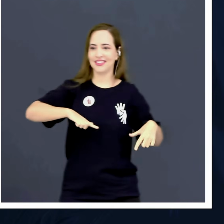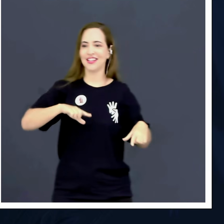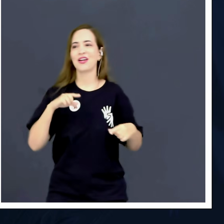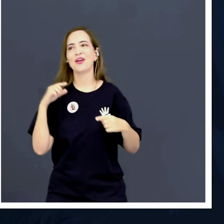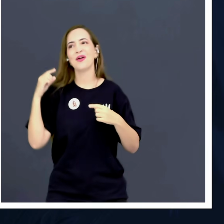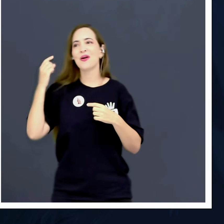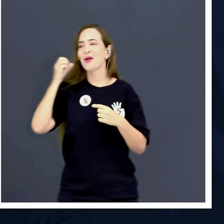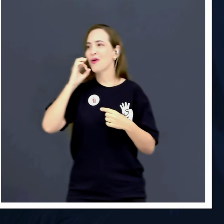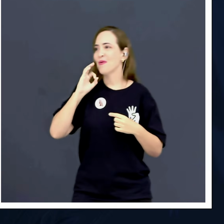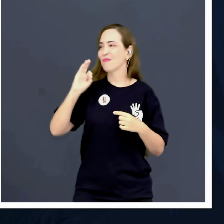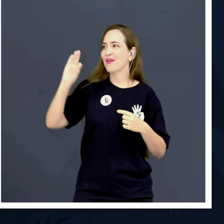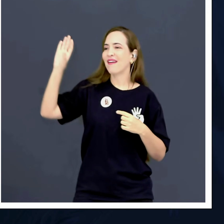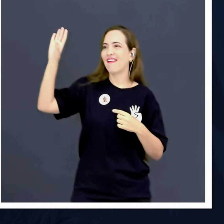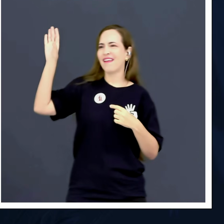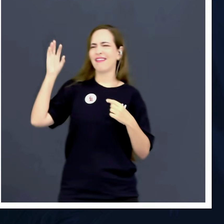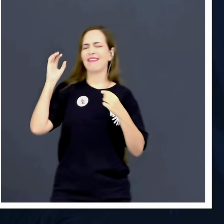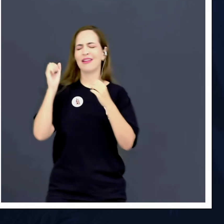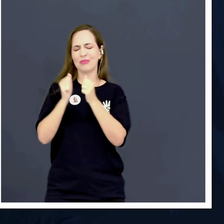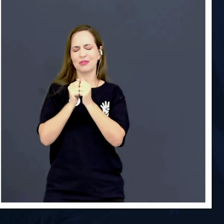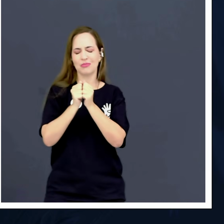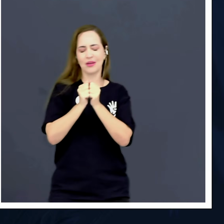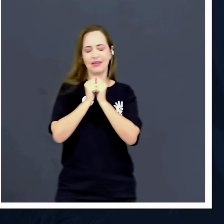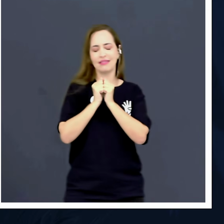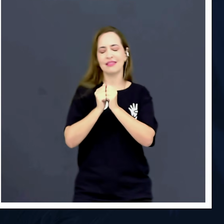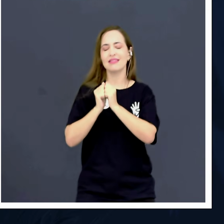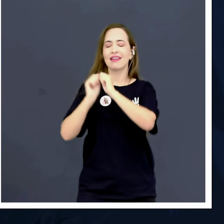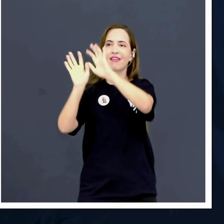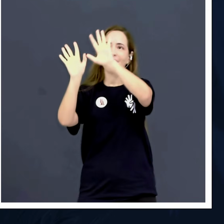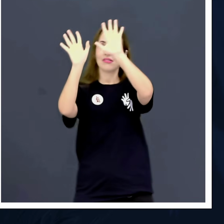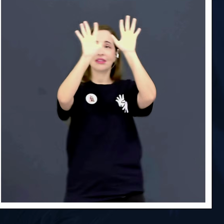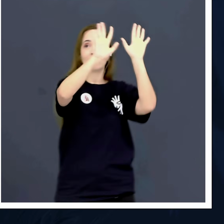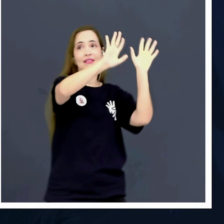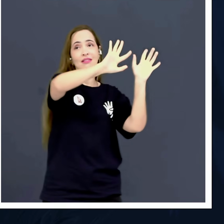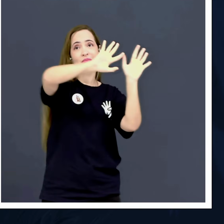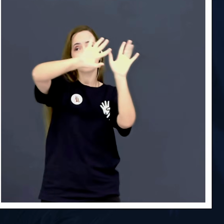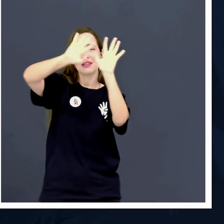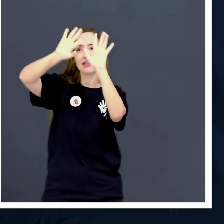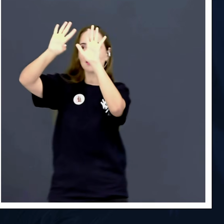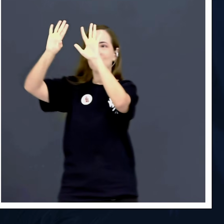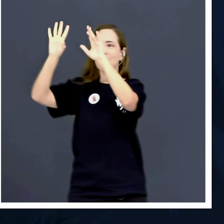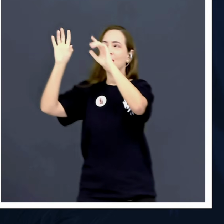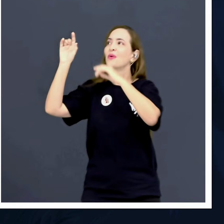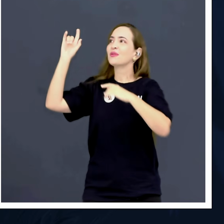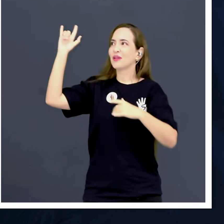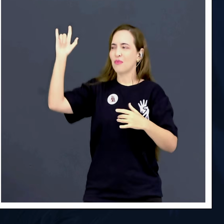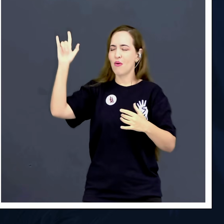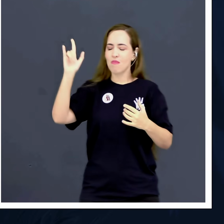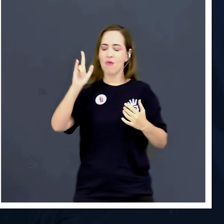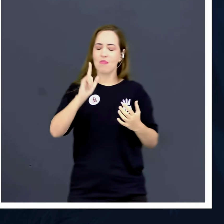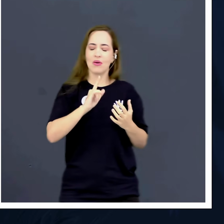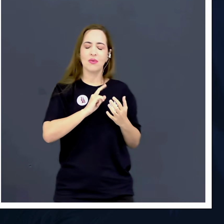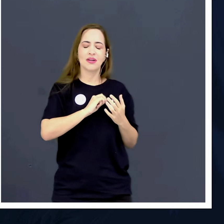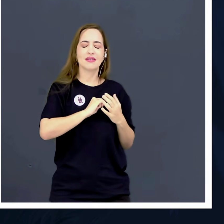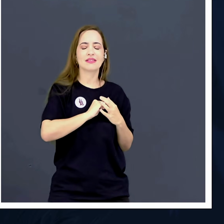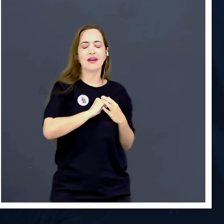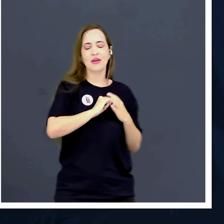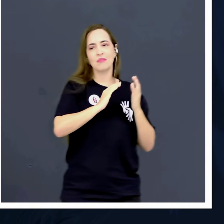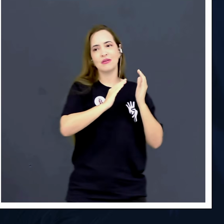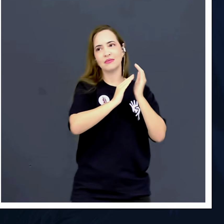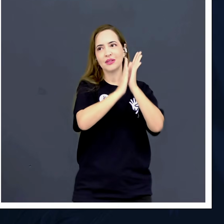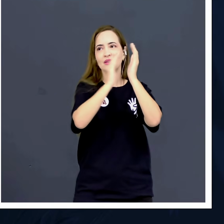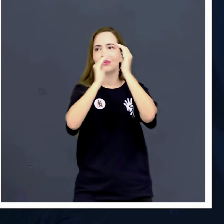Me alegro por te pertencer, levantarei as minhas mãos. O teu amor me alcança e me